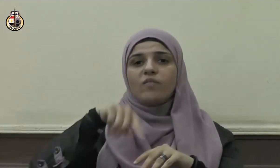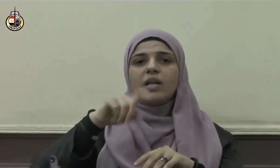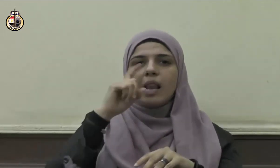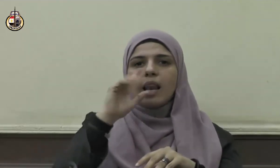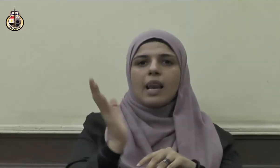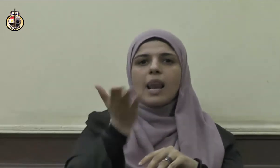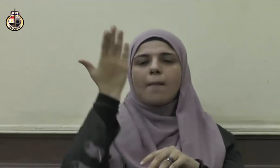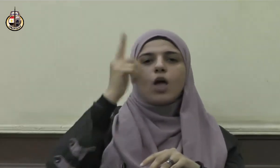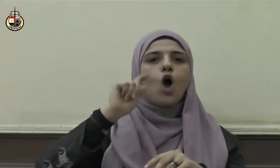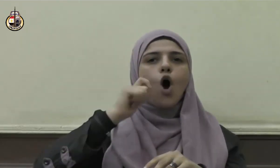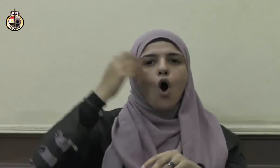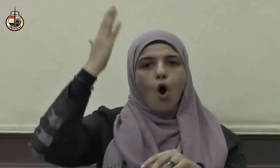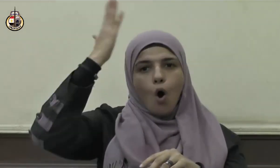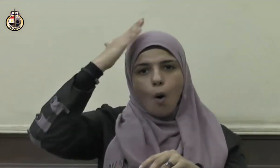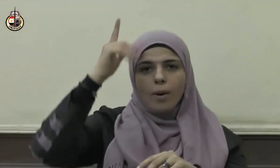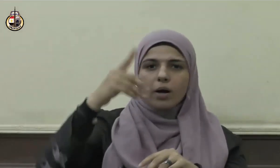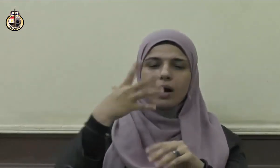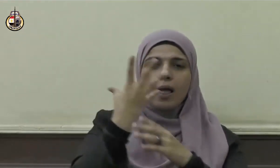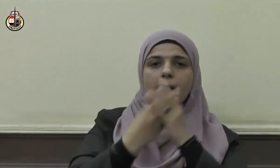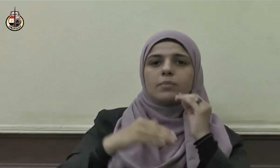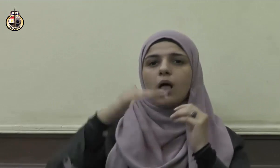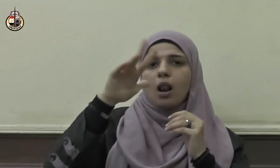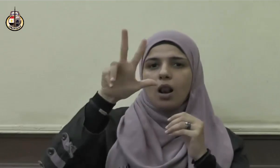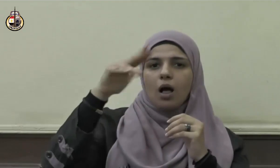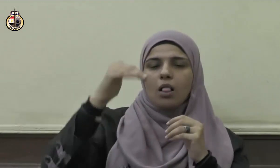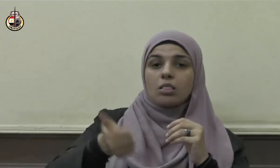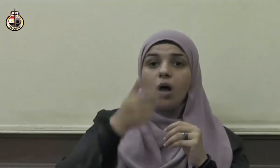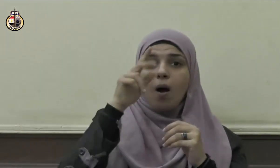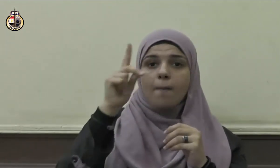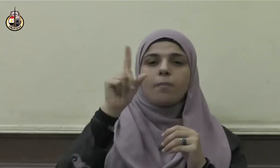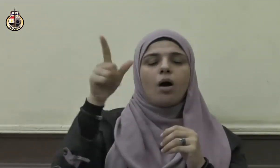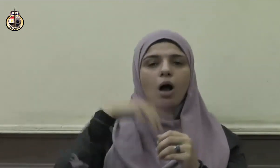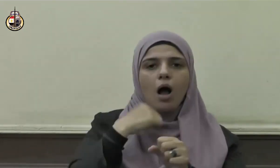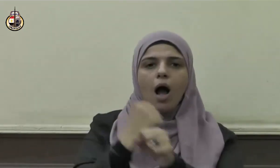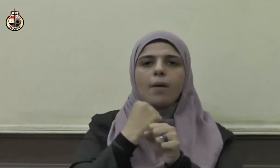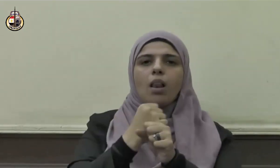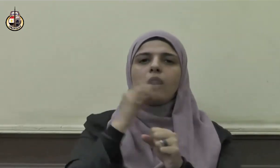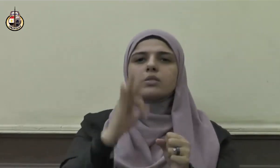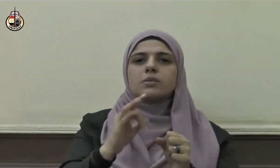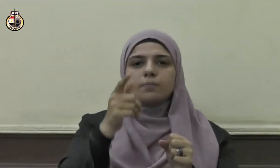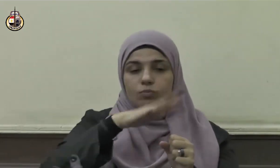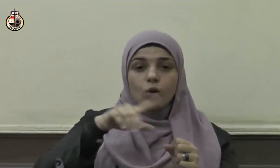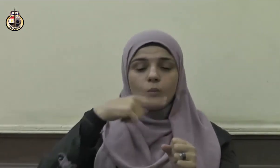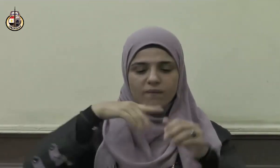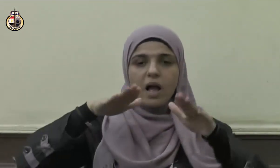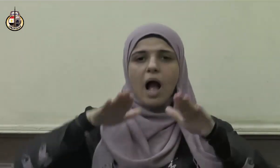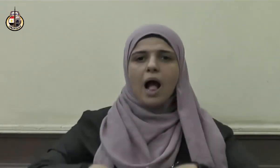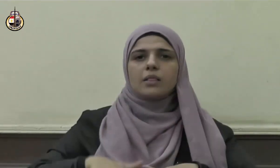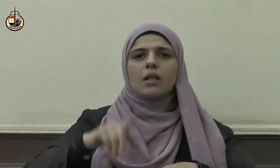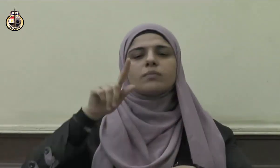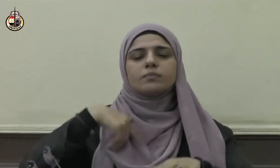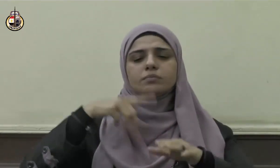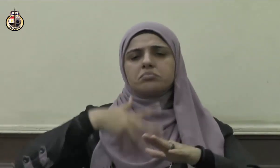بن الخطاب رضي الله عنه القضاء، فمكث سيدنا عمر رضي الله عنه